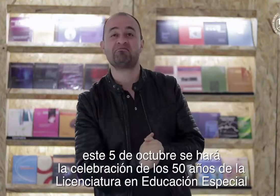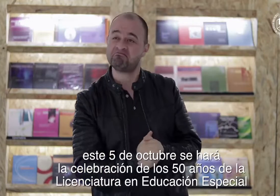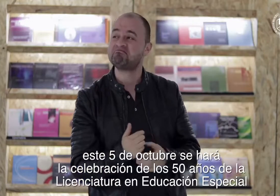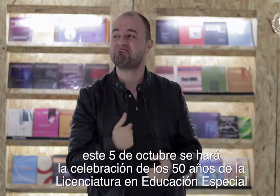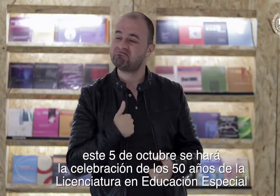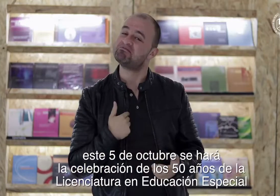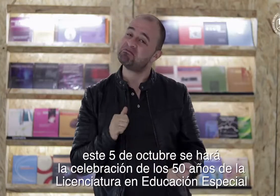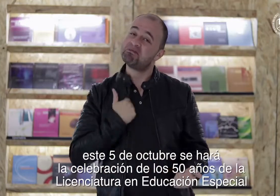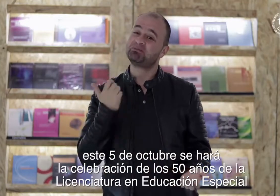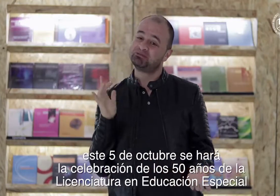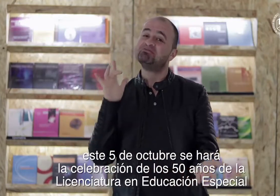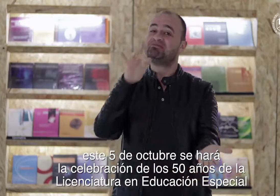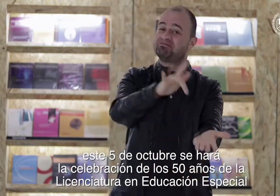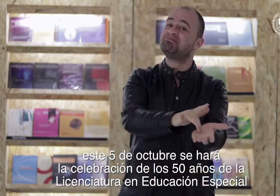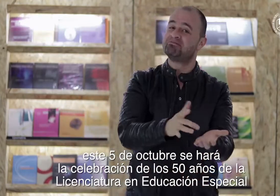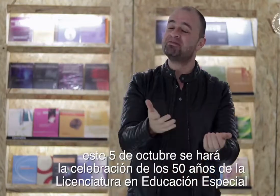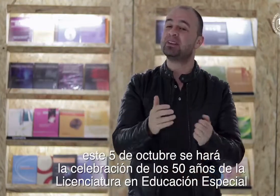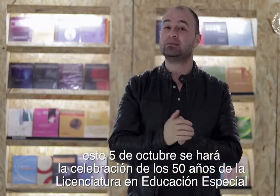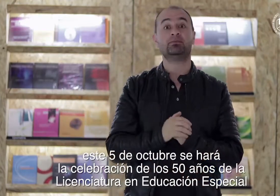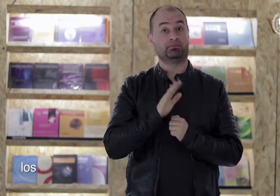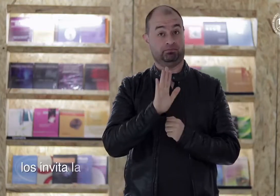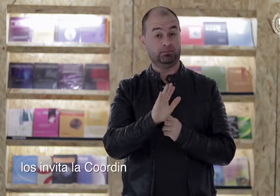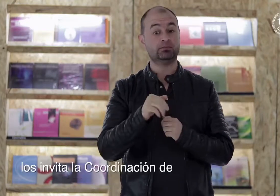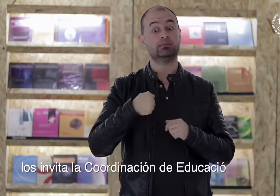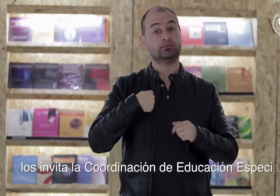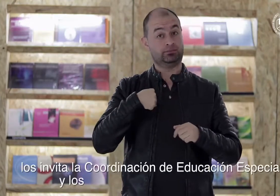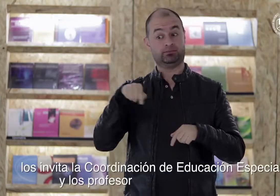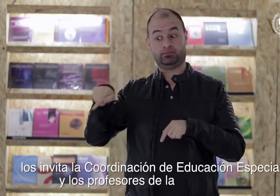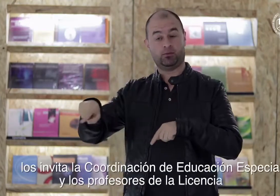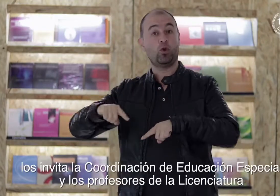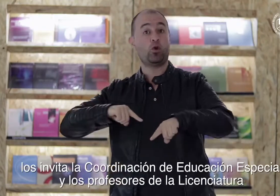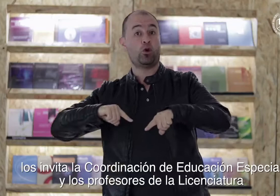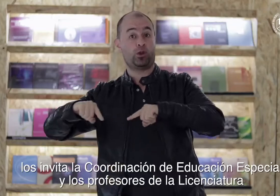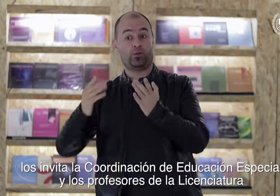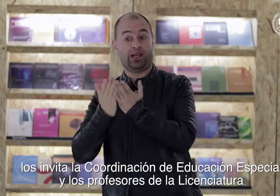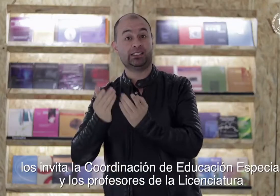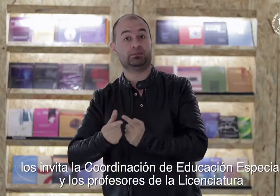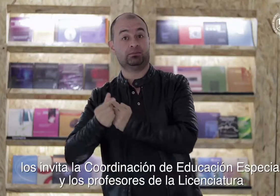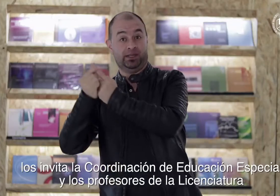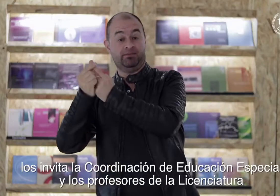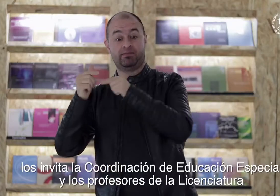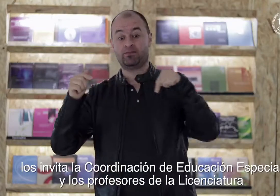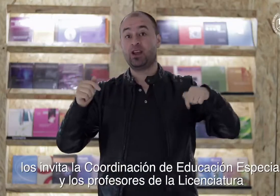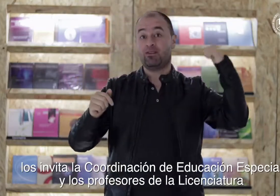en Educación Especial. Los invita a la Coordinación de Educación Especial y los profesores de la licenciatura.